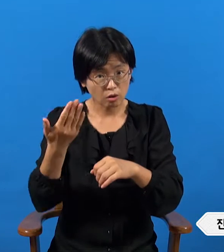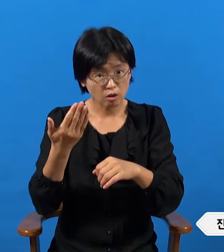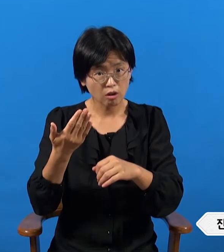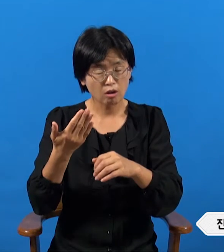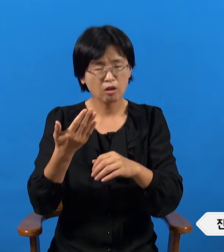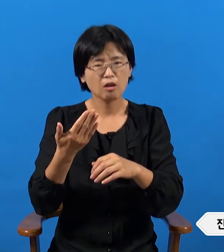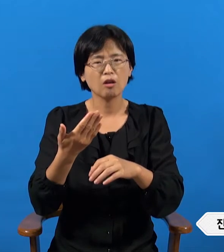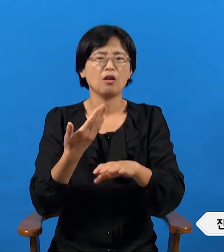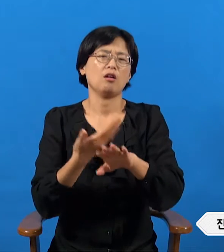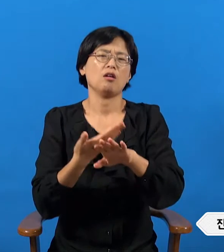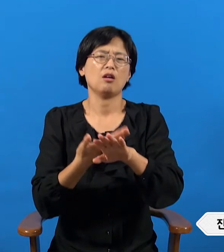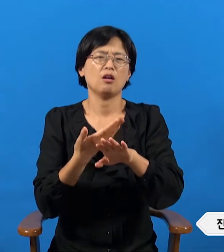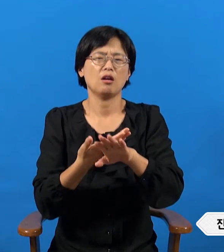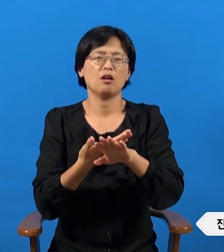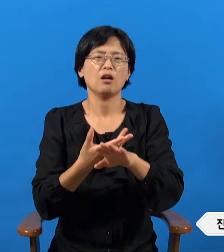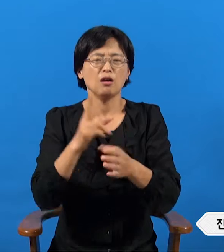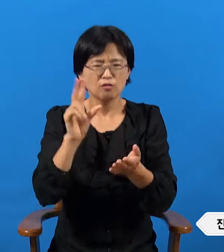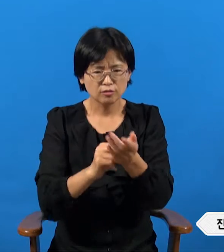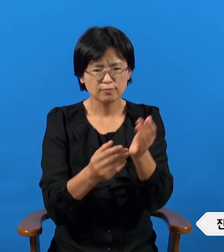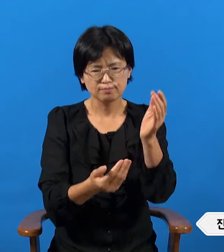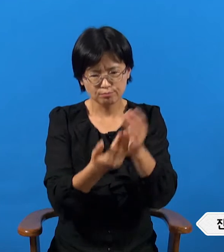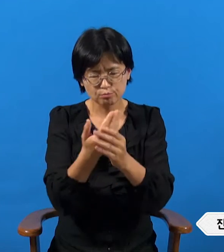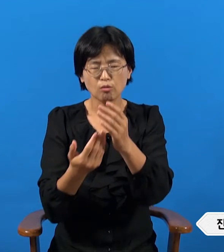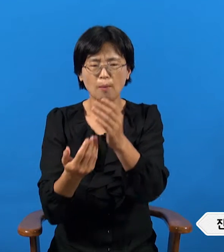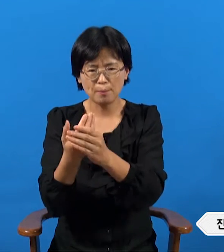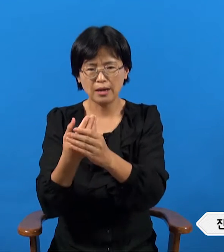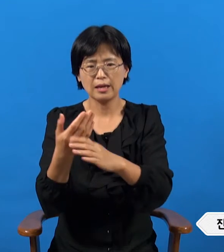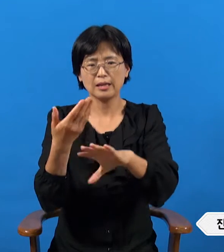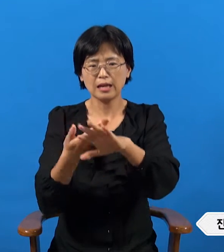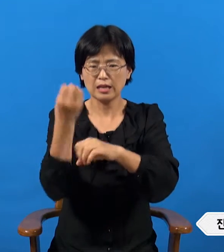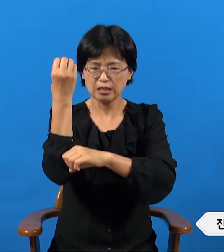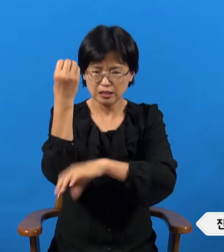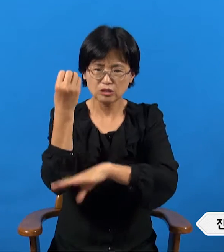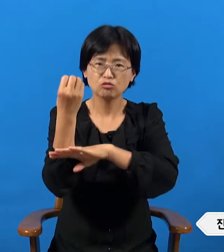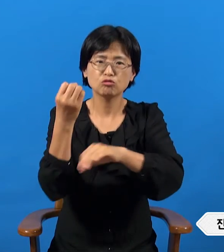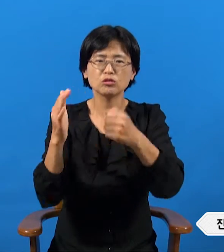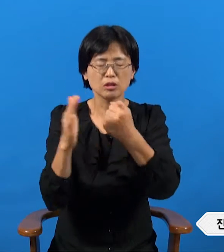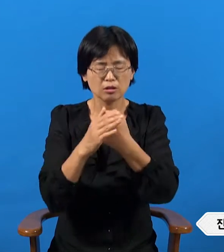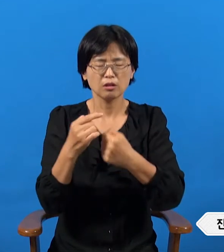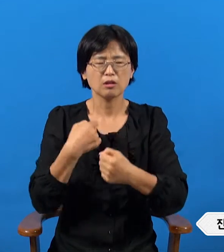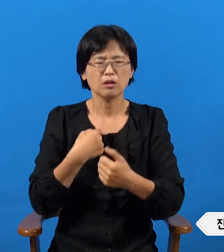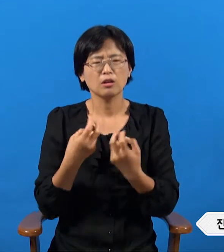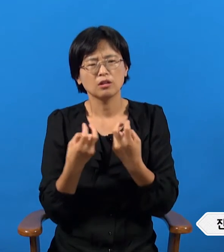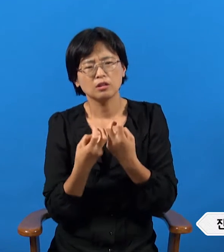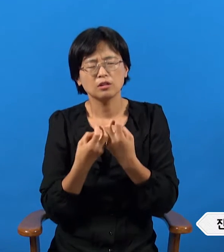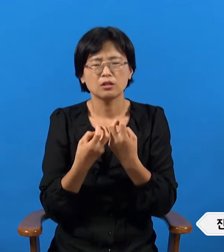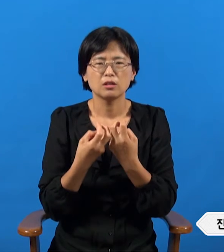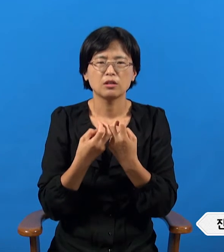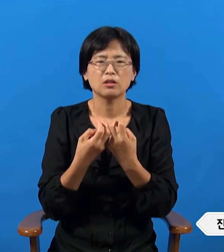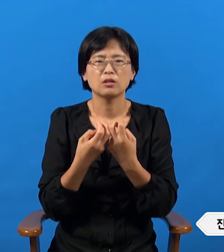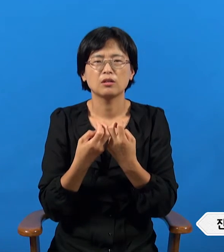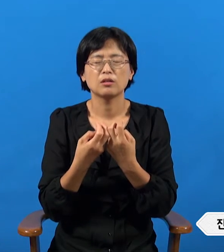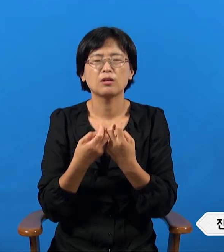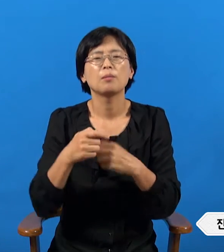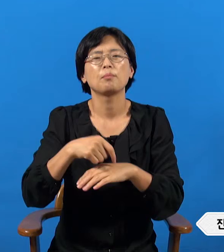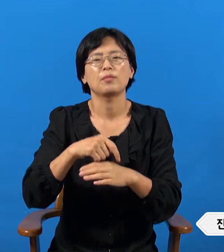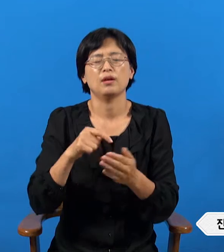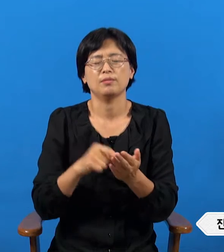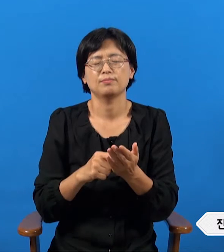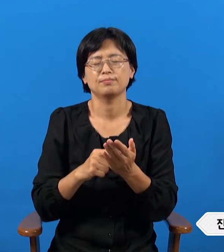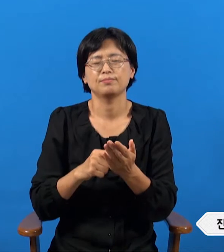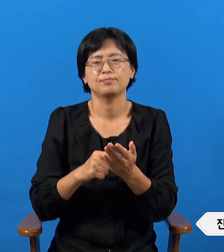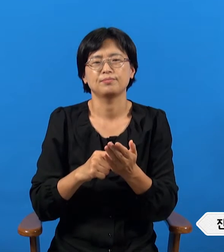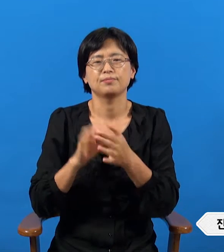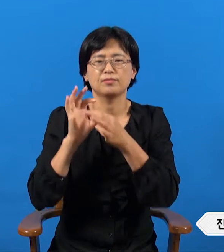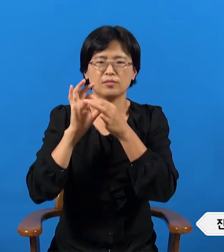또 다른 대상이, 또 다른 판단이, 또 다른 기준이 우리로 하여금 나는 할 수 없다는